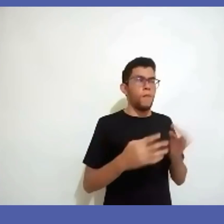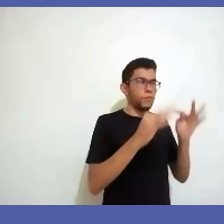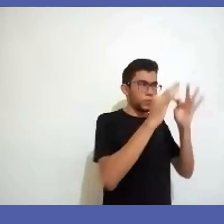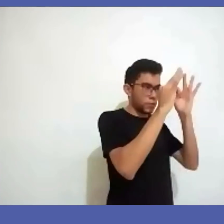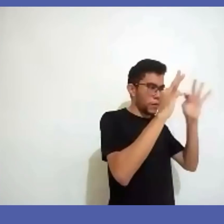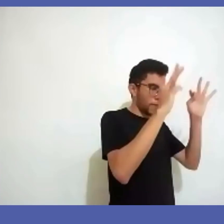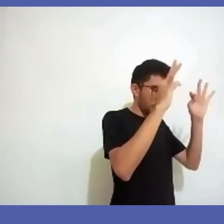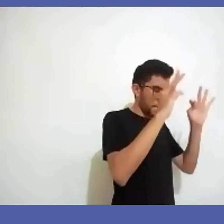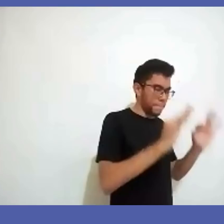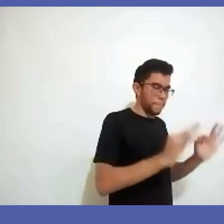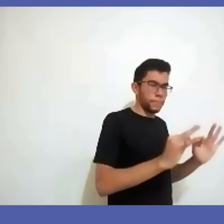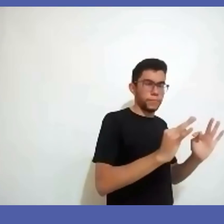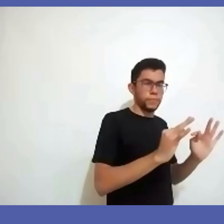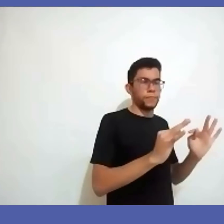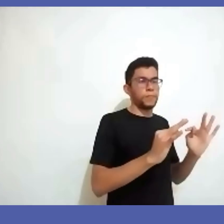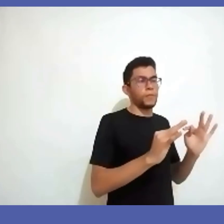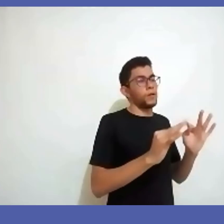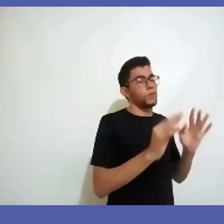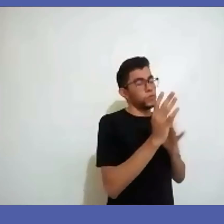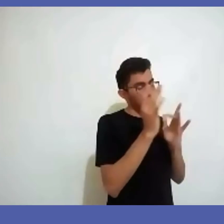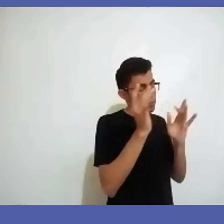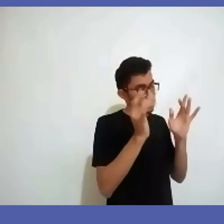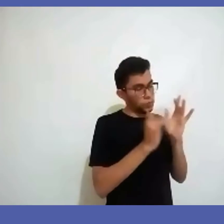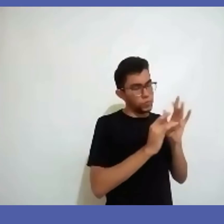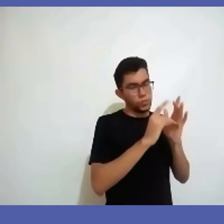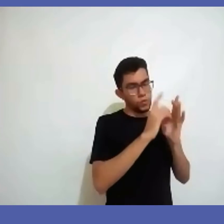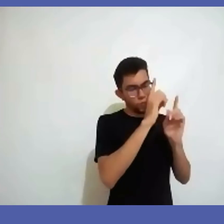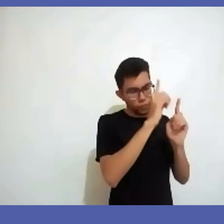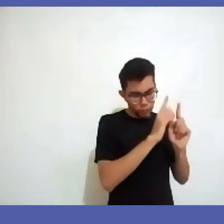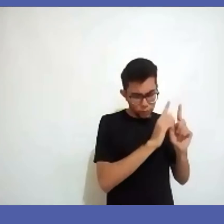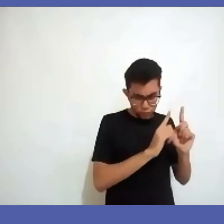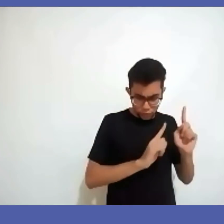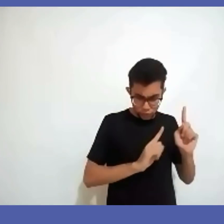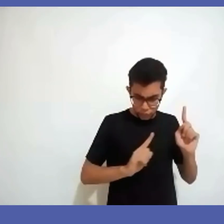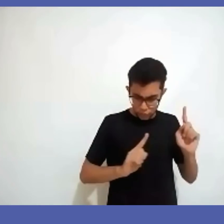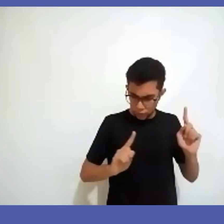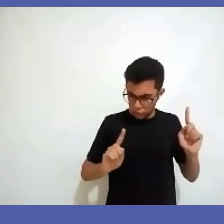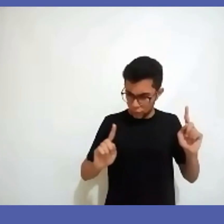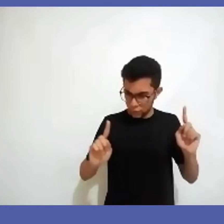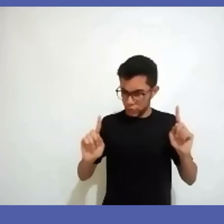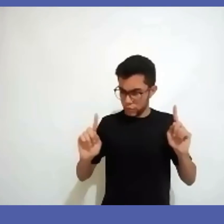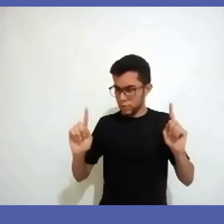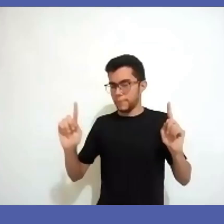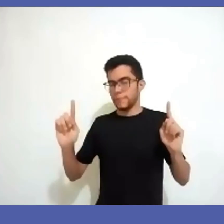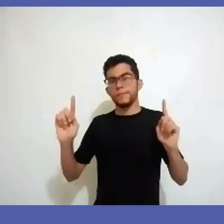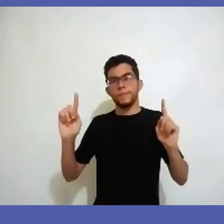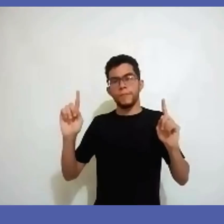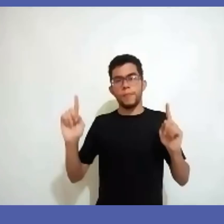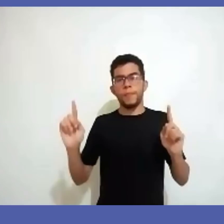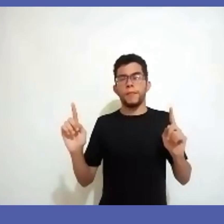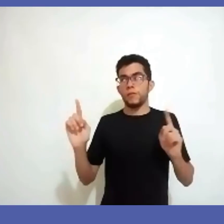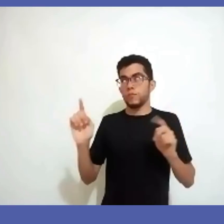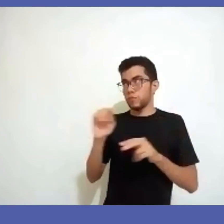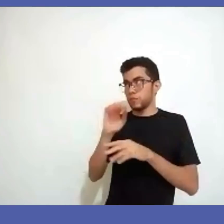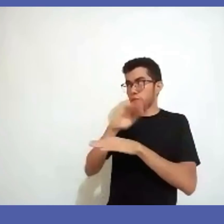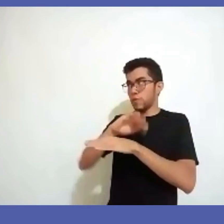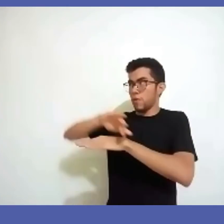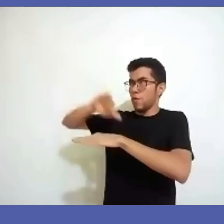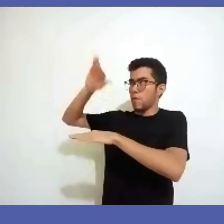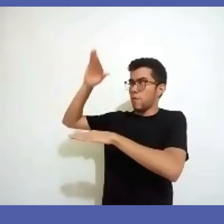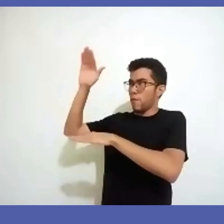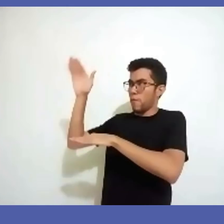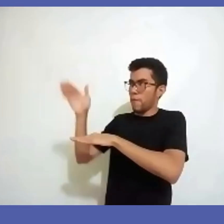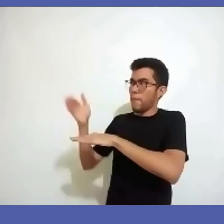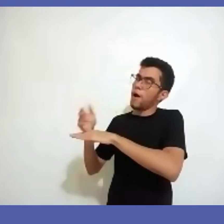exatamente o que Jesus fez. Ele abandonou o templo, abandonou Jerusalém e veio para o Monte das Oliveiras para mostrar